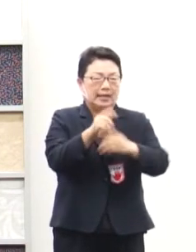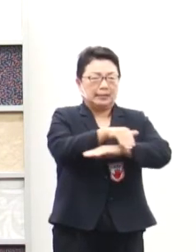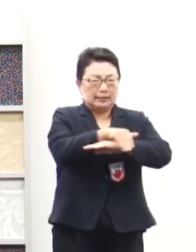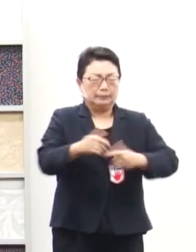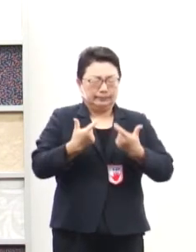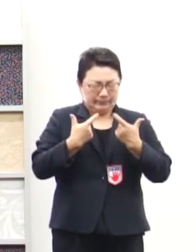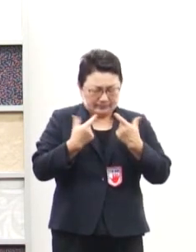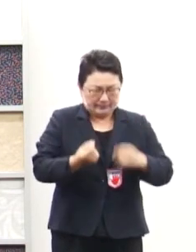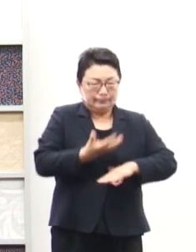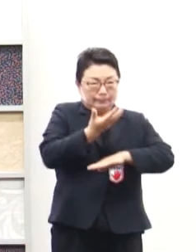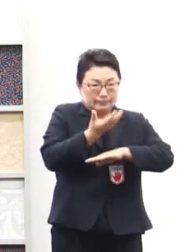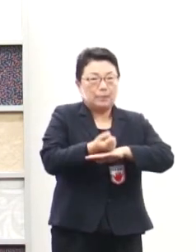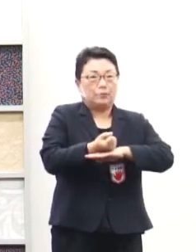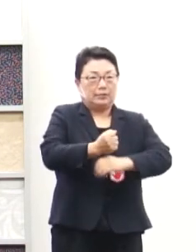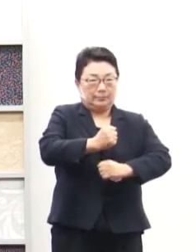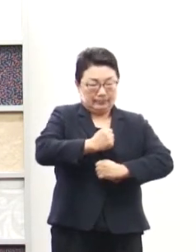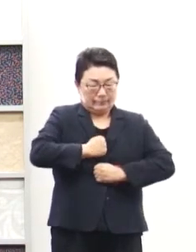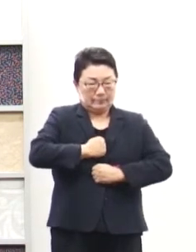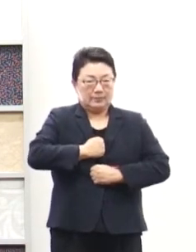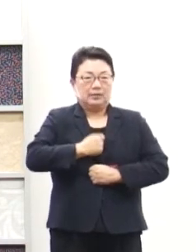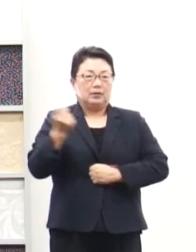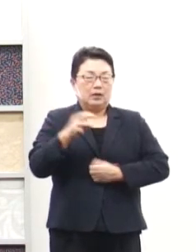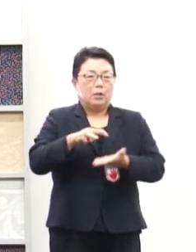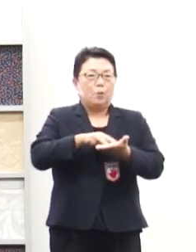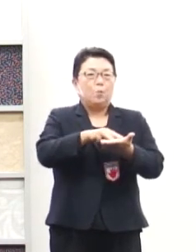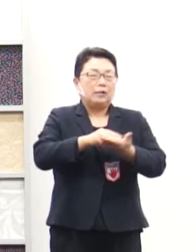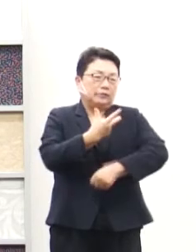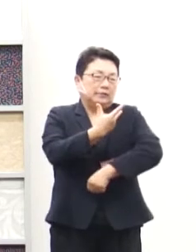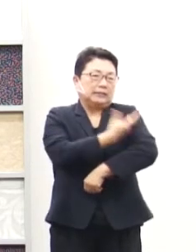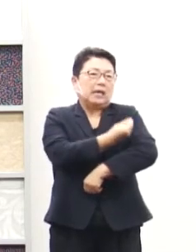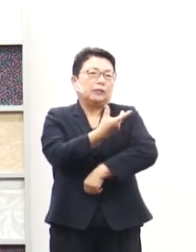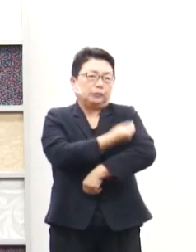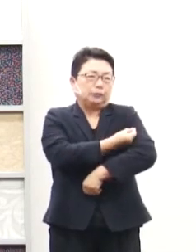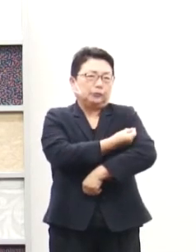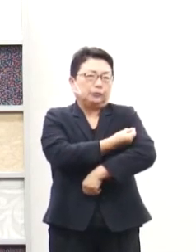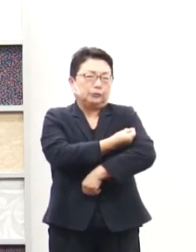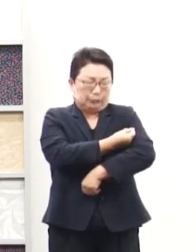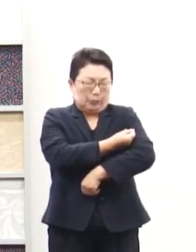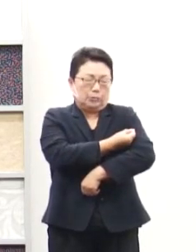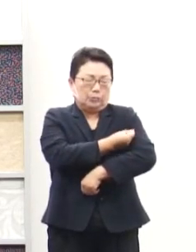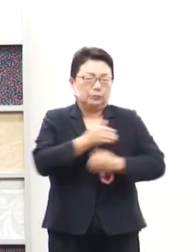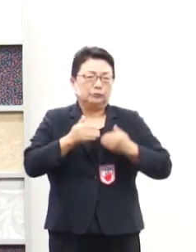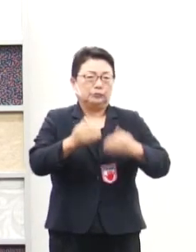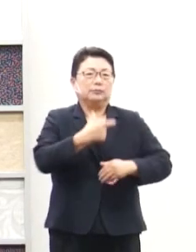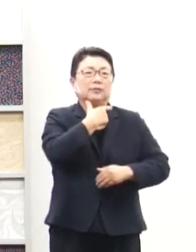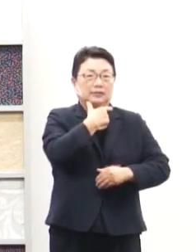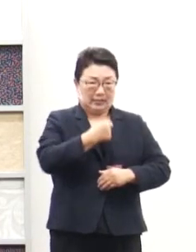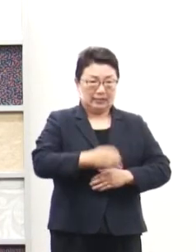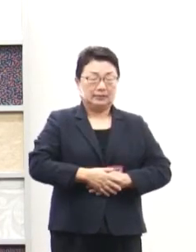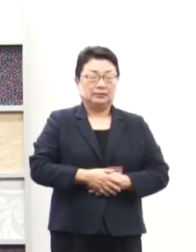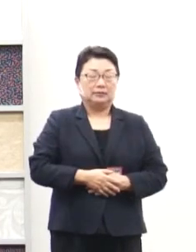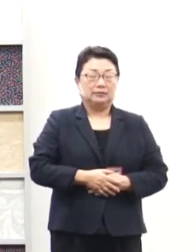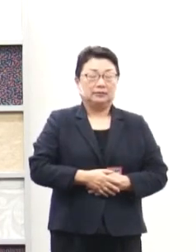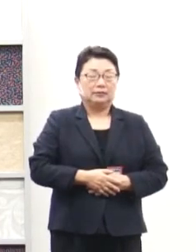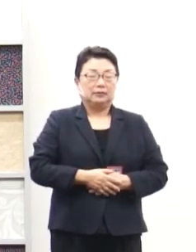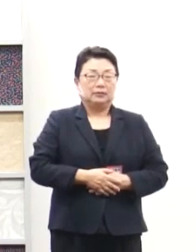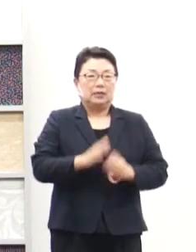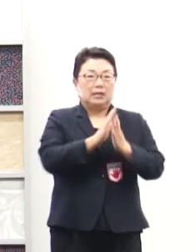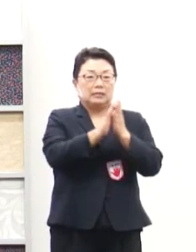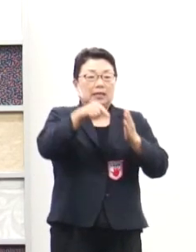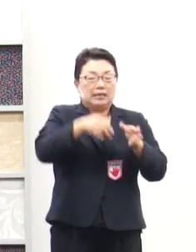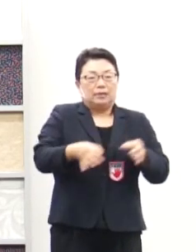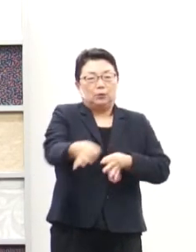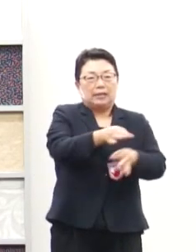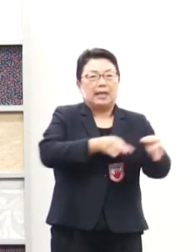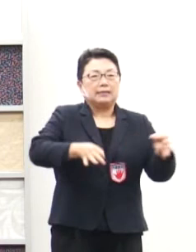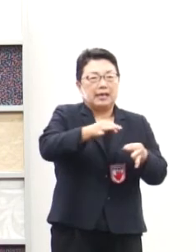ら、まずは迅速なワクチン接種の具体化を加速してまいります。そして県内経済の